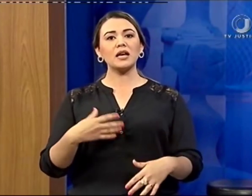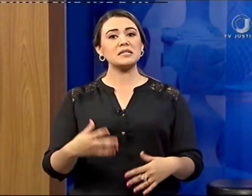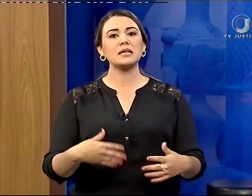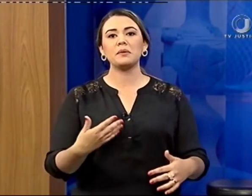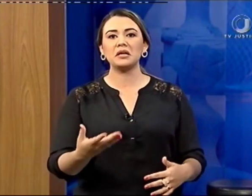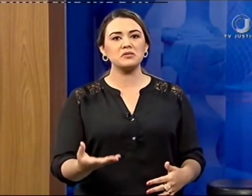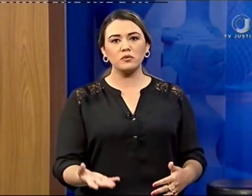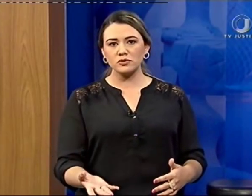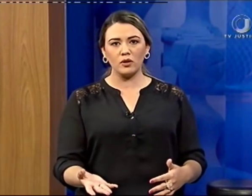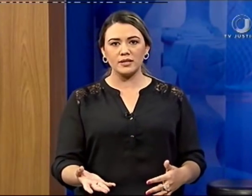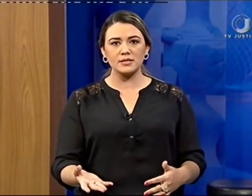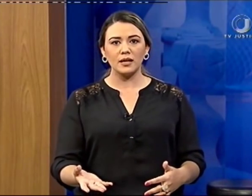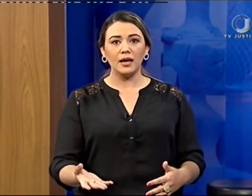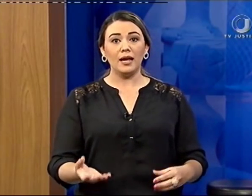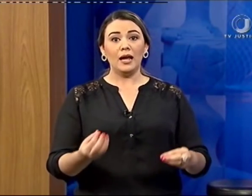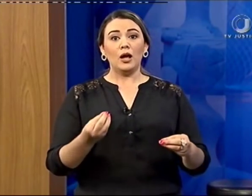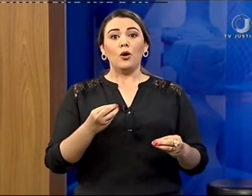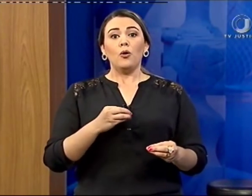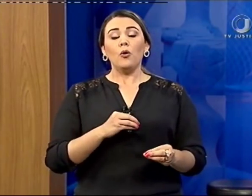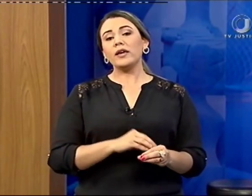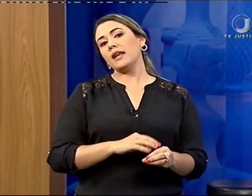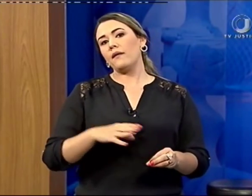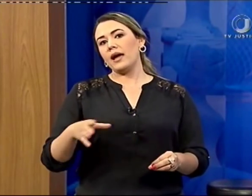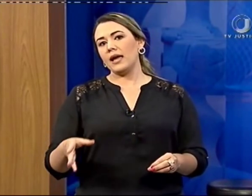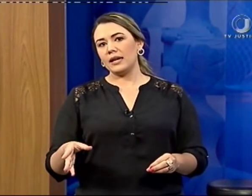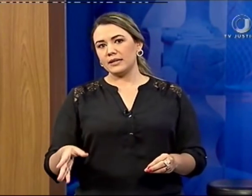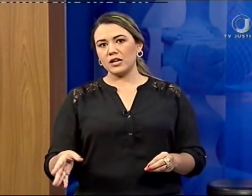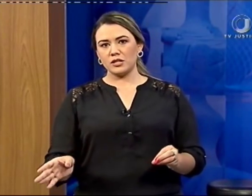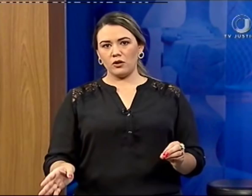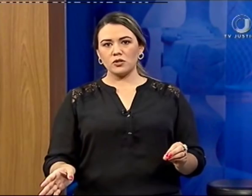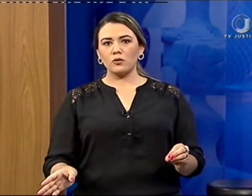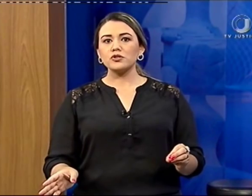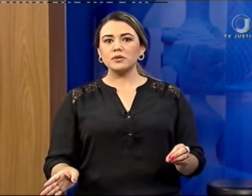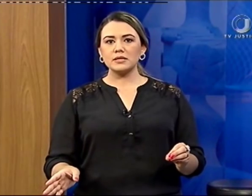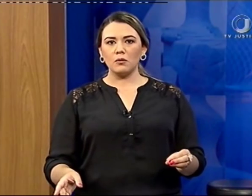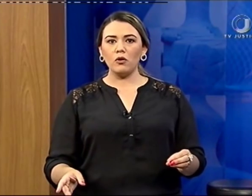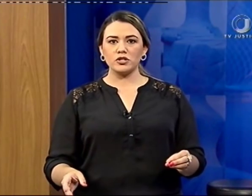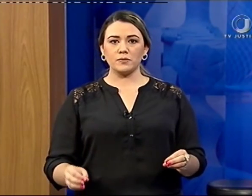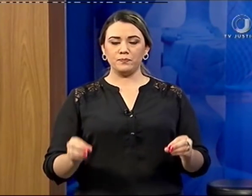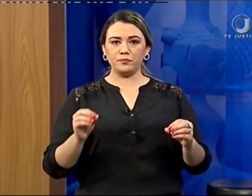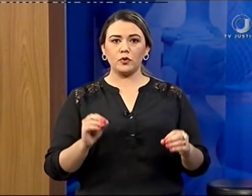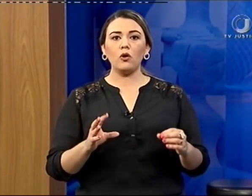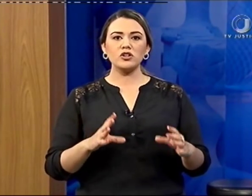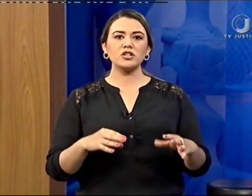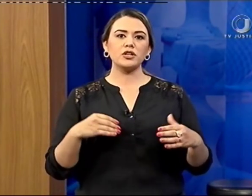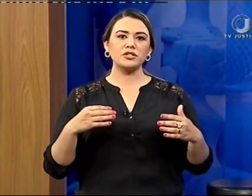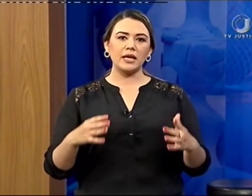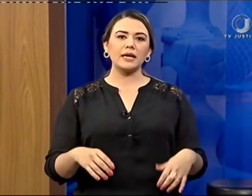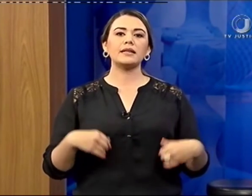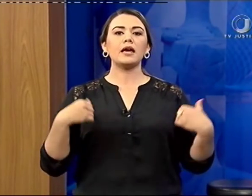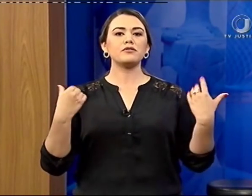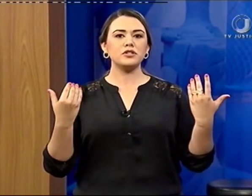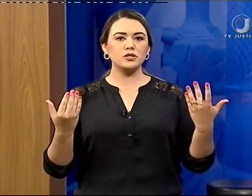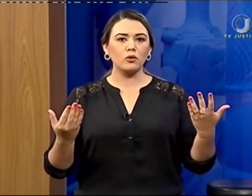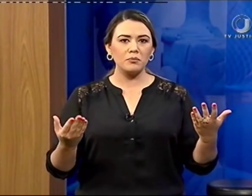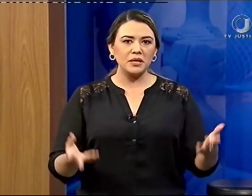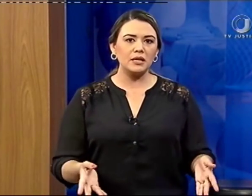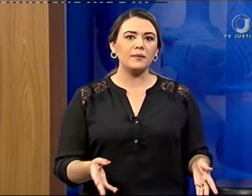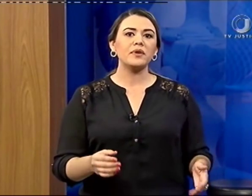àquelas determinadas condições. O que não é a realidade da nossa Constituição hoje. Hoje a gente tem critérios de isonomia,